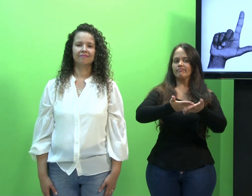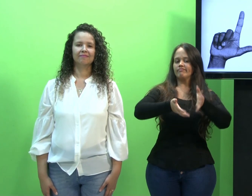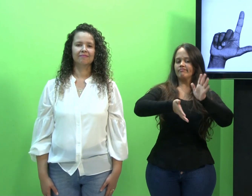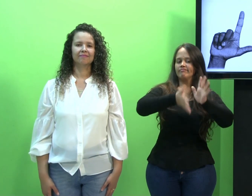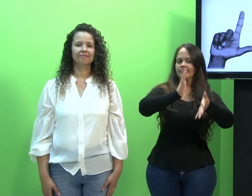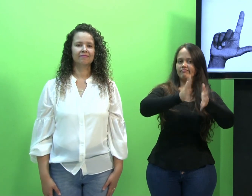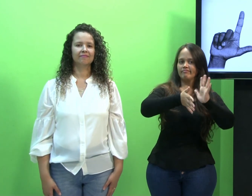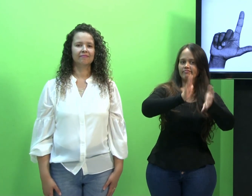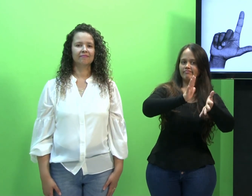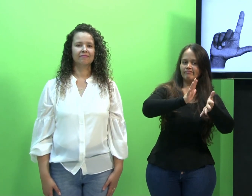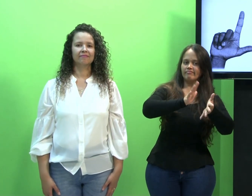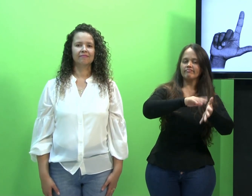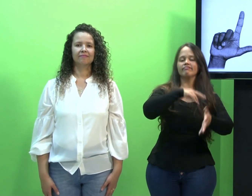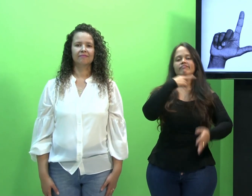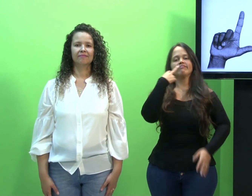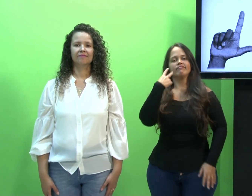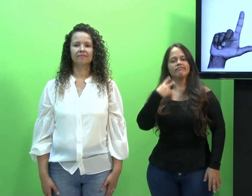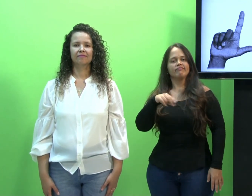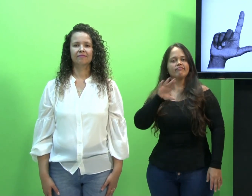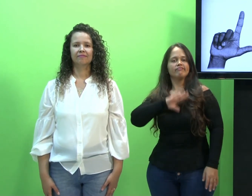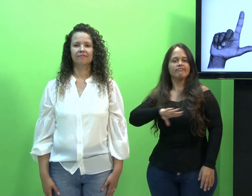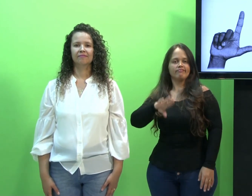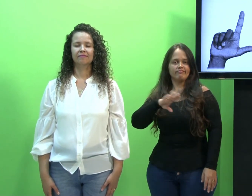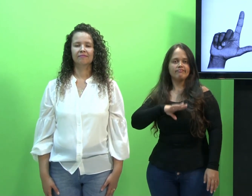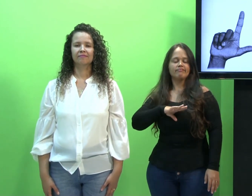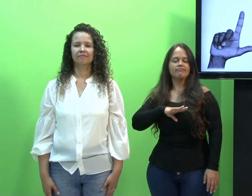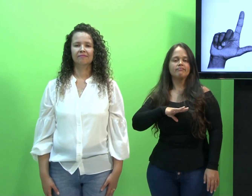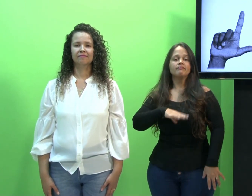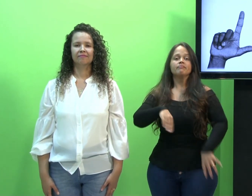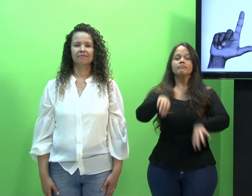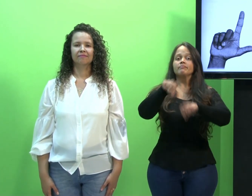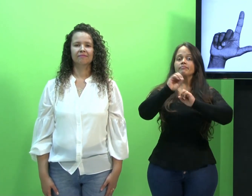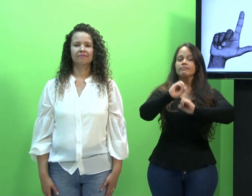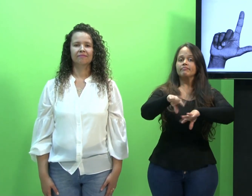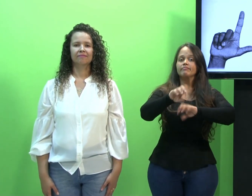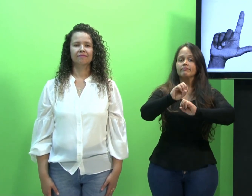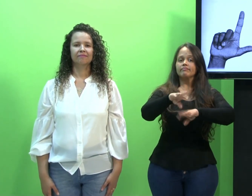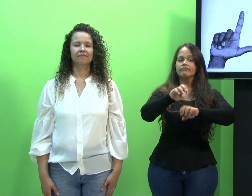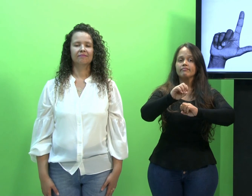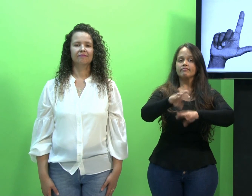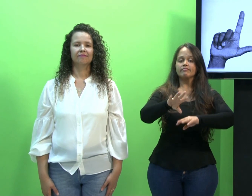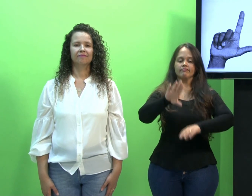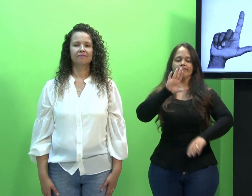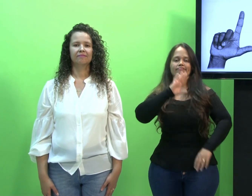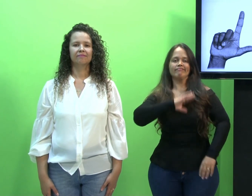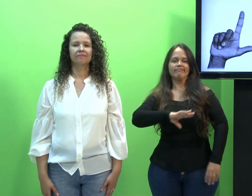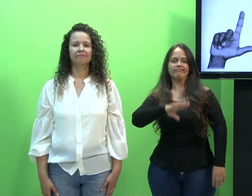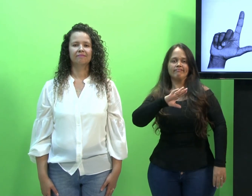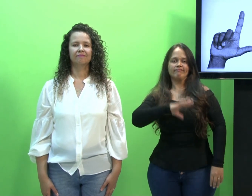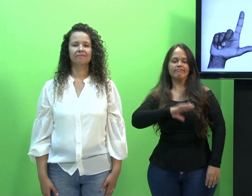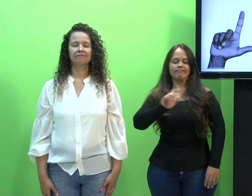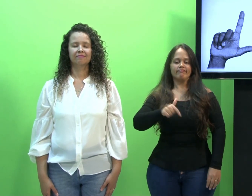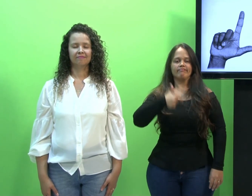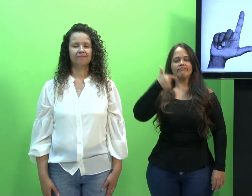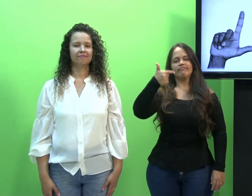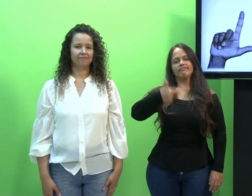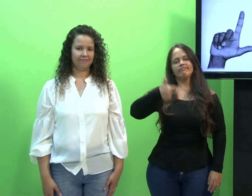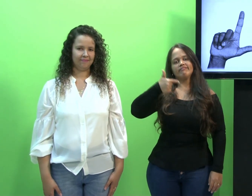Libras, língua portuguesa, e o ensino da língua portuguesa como segunda língua